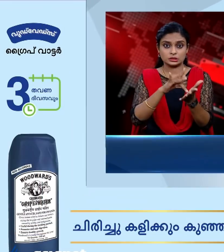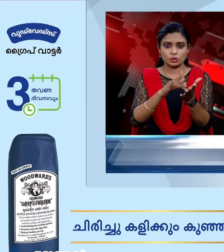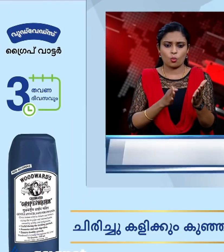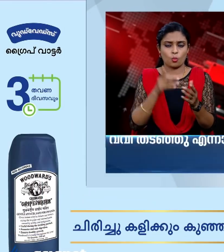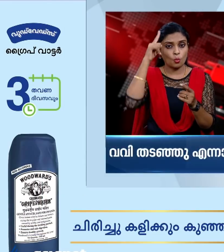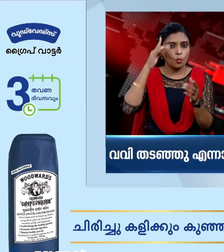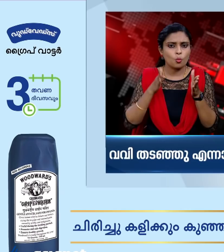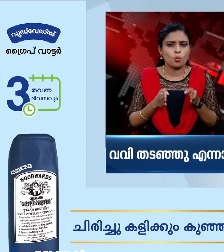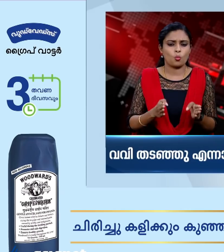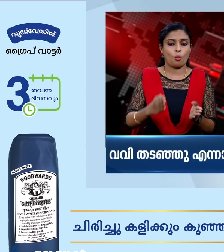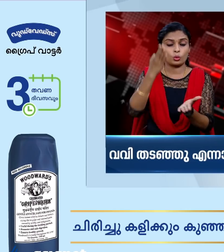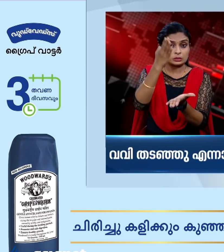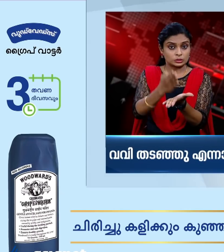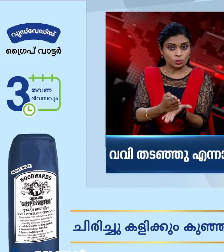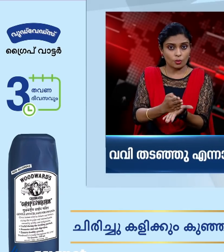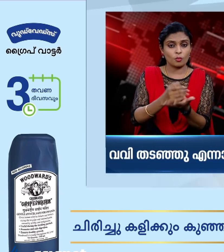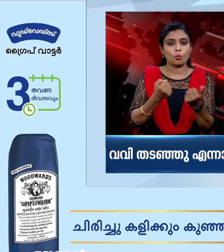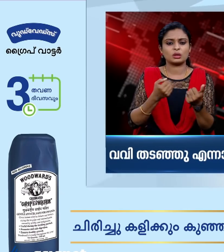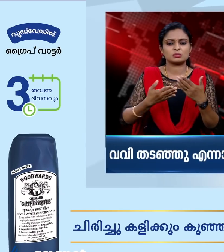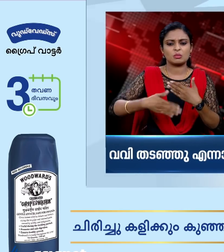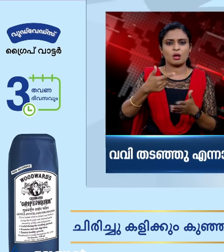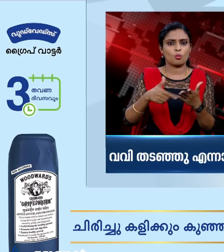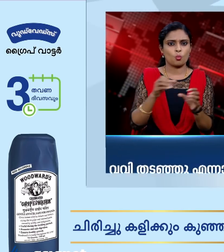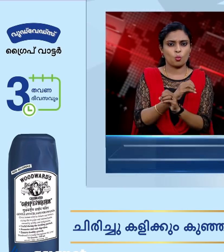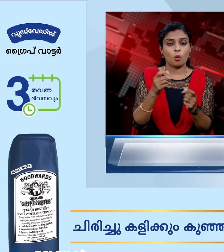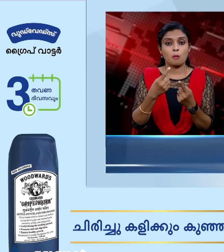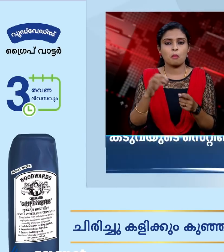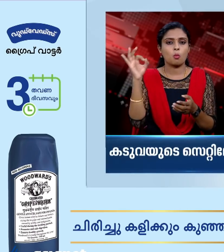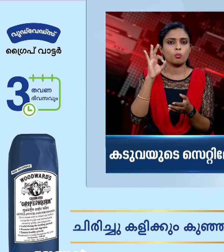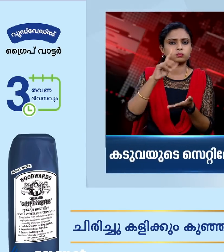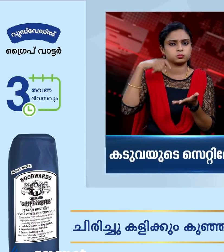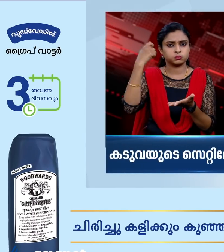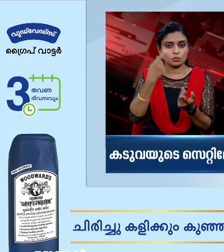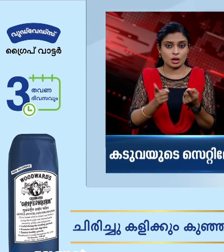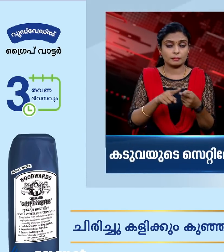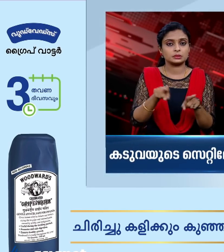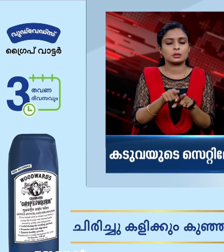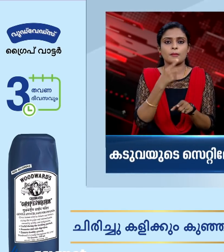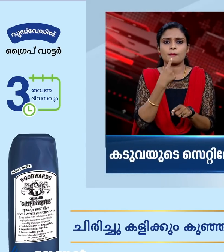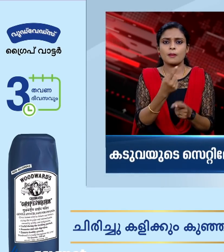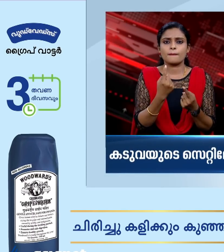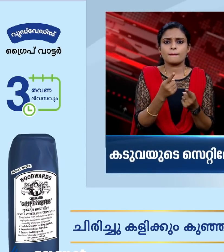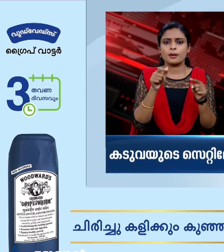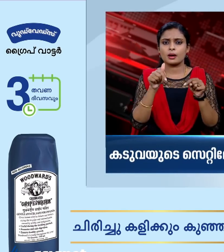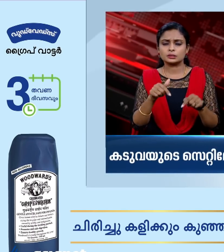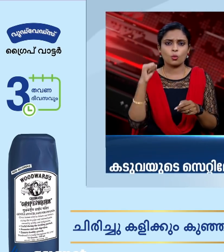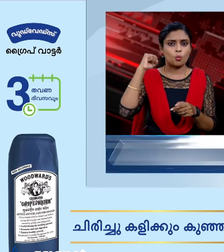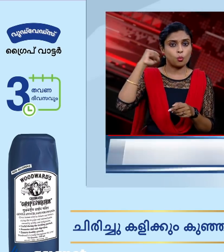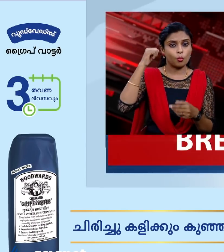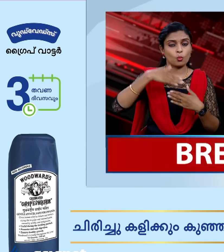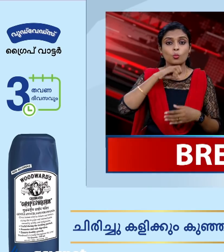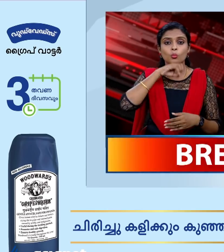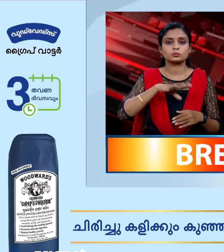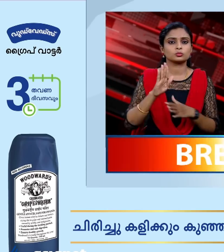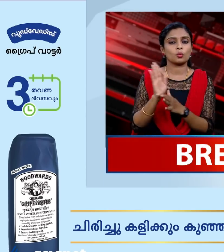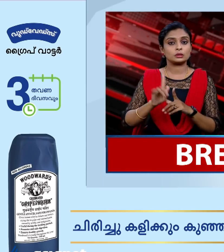ഗതാഗതം തടസ്സപ്പെടുത്തി സിനിമ ചിത്രീകരണം നടത്തുന്നതിനെതിരെയായിരുന്നു യൂത്ത് കോൺഗ്രസ് പ്രവർത്തകർ പ്രതിഷേധ സമരം സംഘടിപ്പിച്ചത്. പക്ഷേ ഈ പ്രതിഷേധ മാർച്ച് യൂത്ത് കോൺഗ്രസിന്റെ